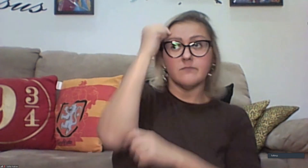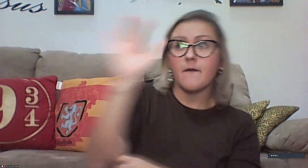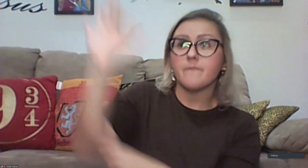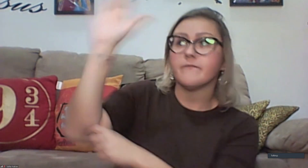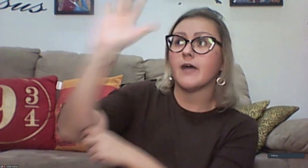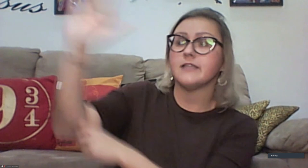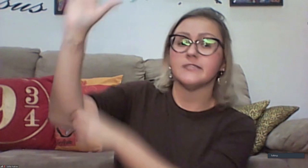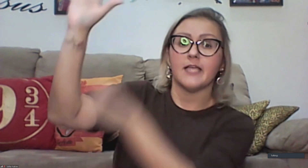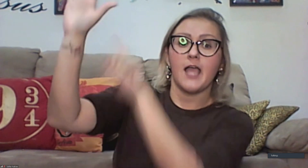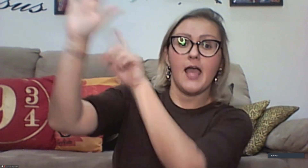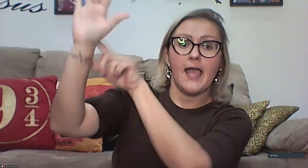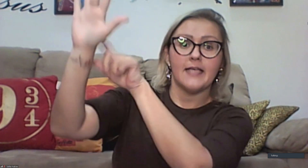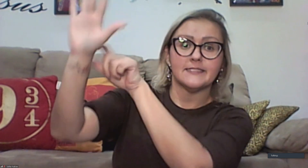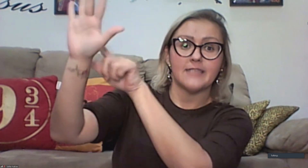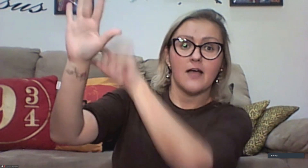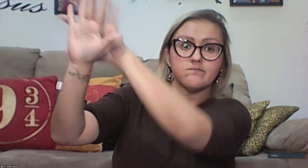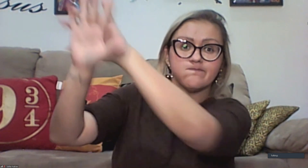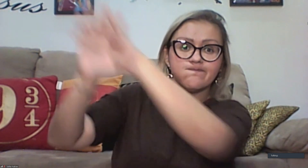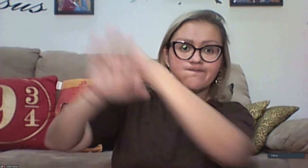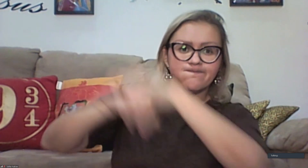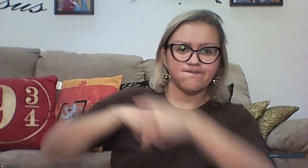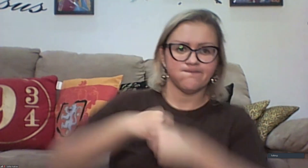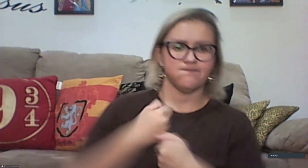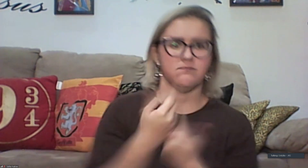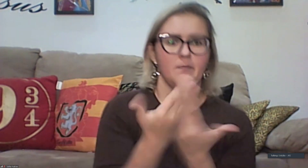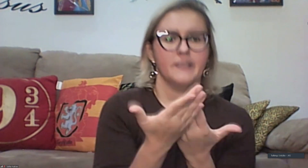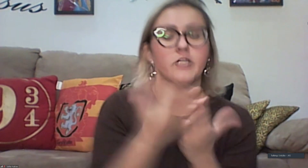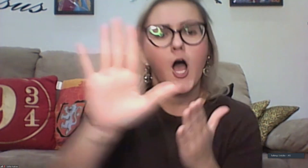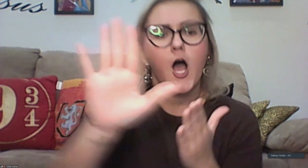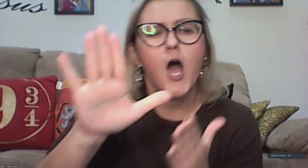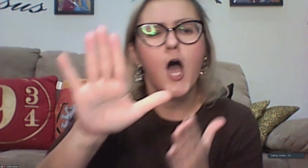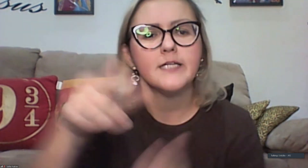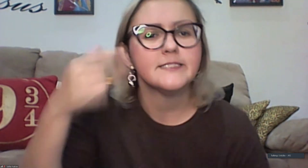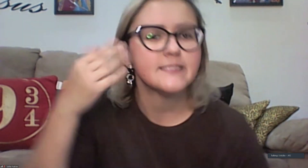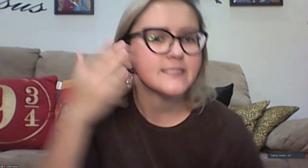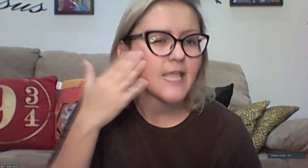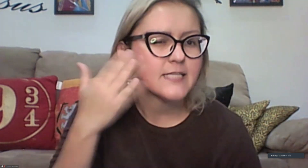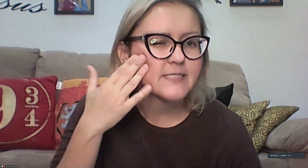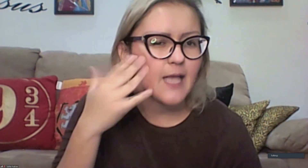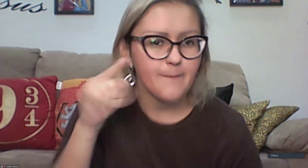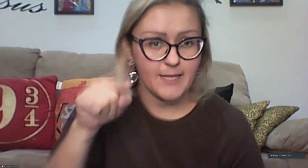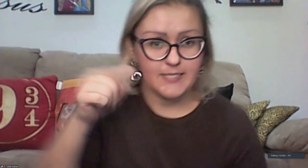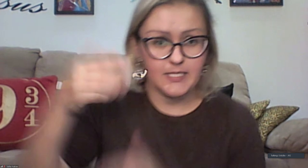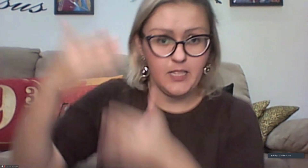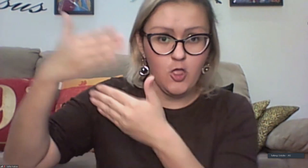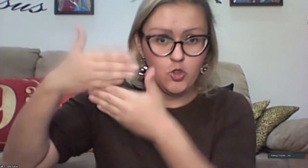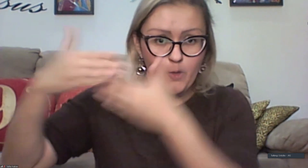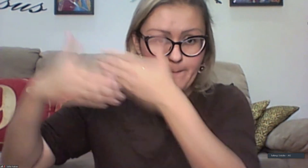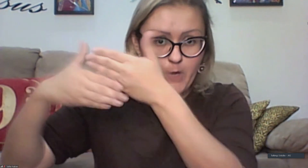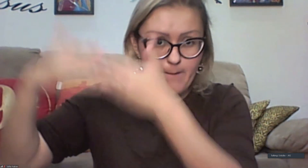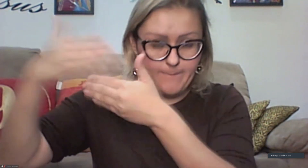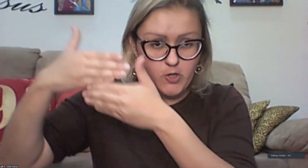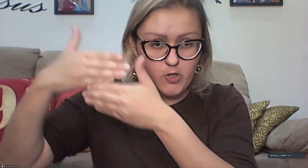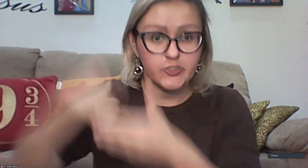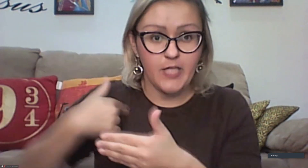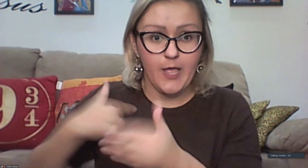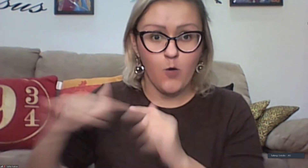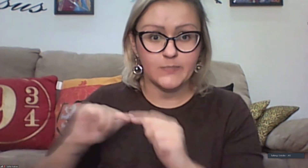asa à imaginação. Você não pode retrair isso no surdo. Você sabia, por exemplo, no PowerPoint, eu faço uns trabalhos